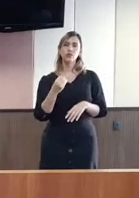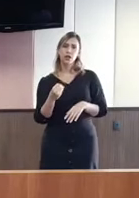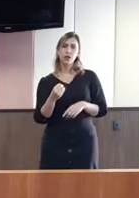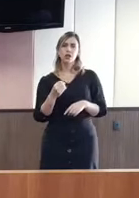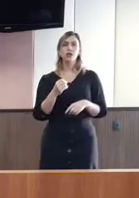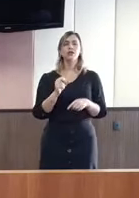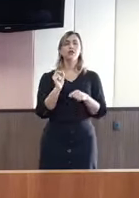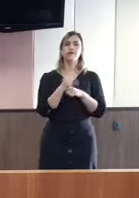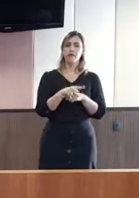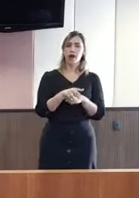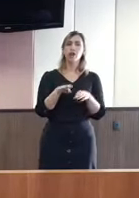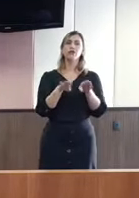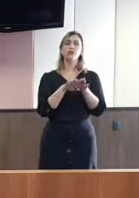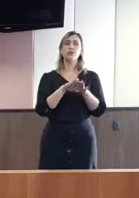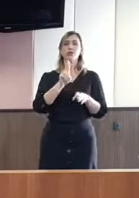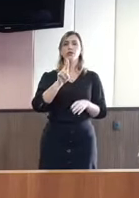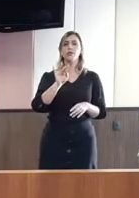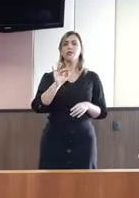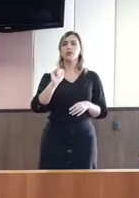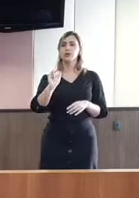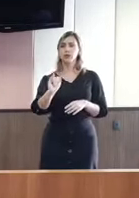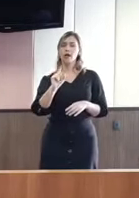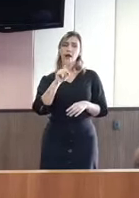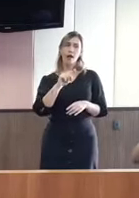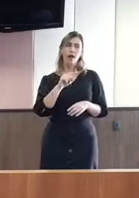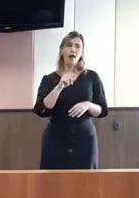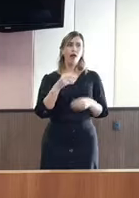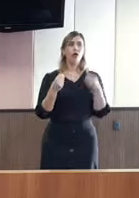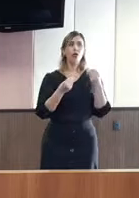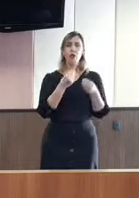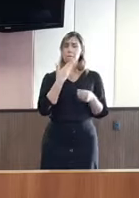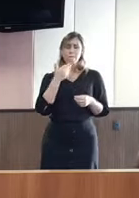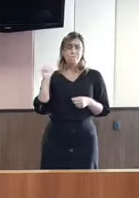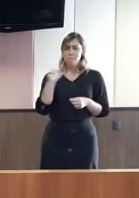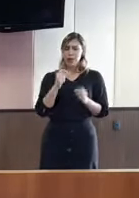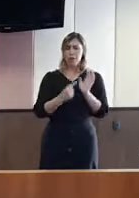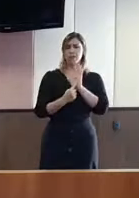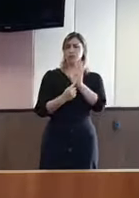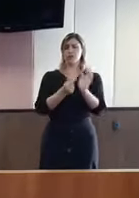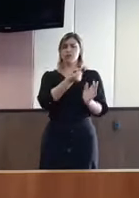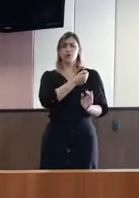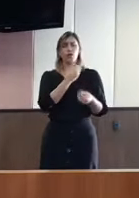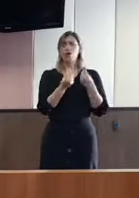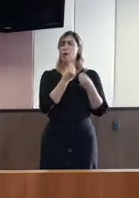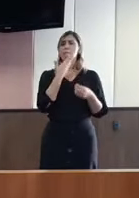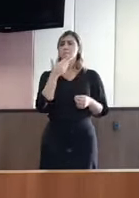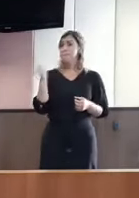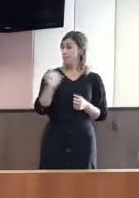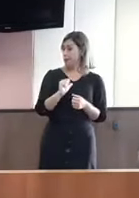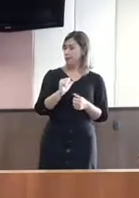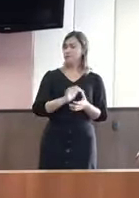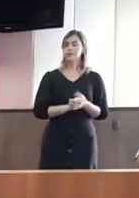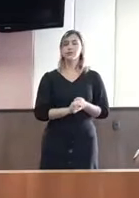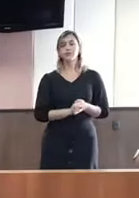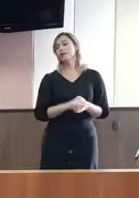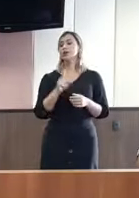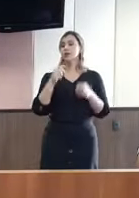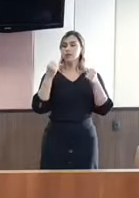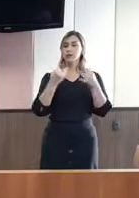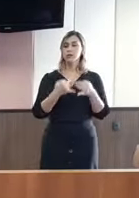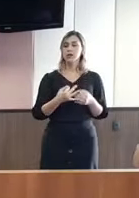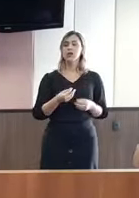220 leitos de UTI. Então, esse seria um cenário o pior possível nesse desenho, o pior possível. Então, nós estamos colocando o cenário e